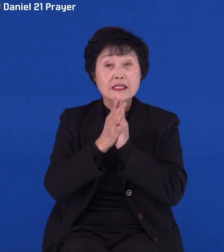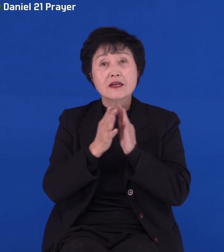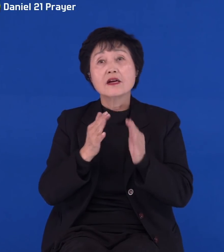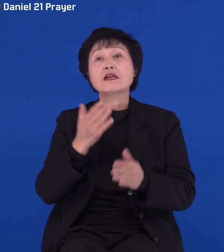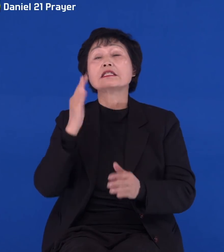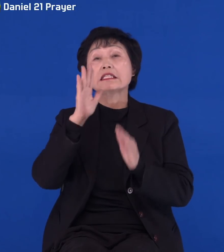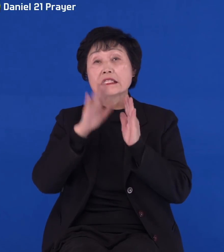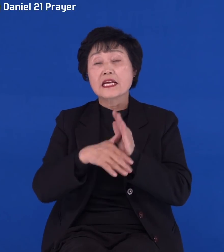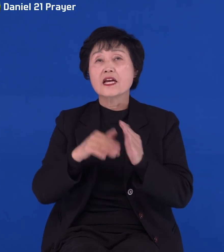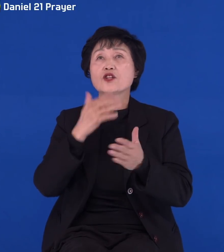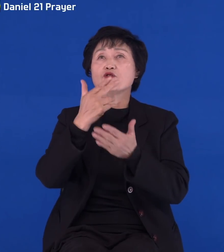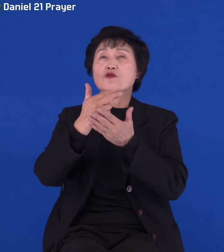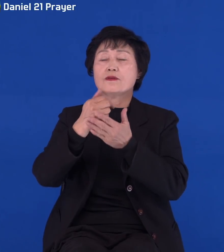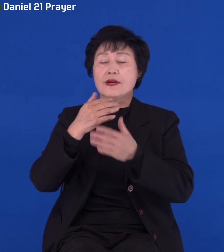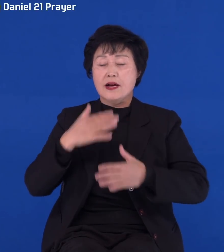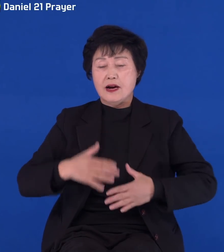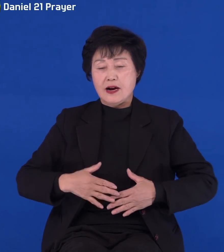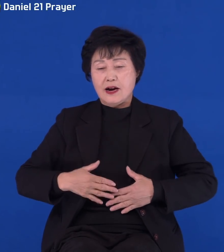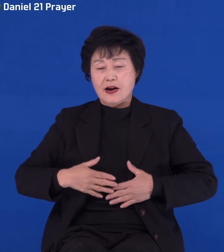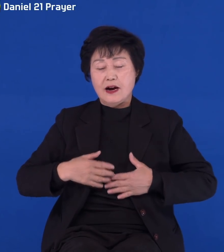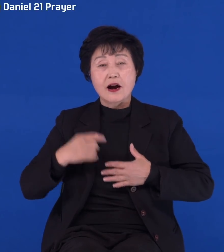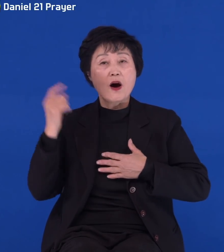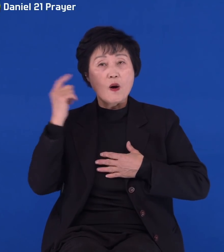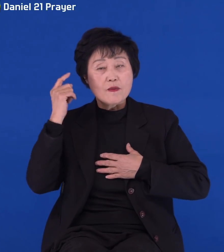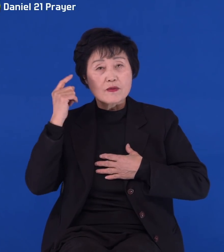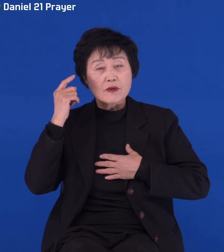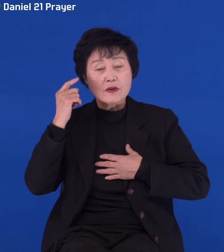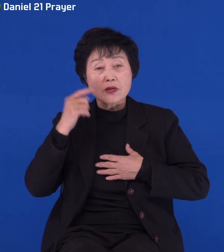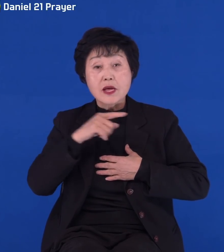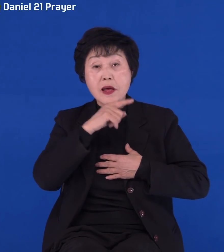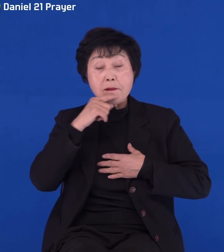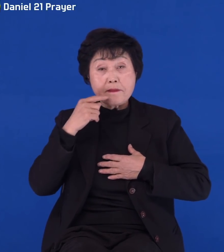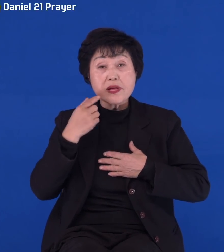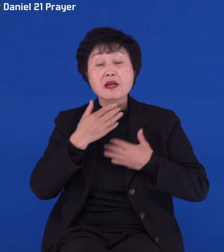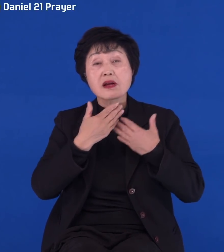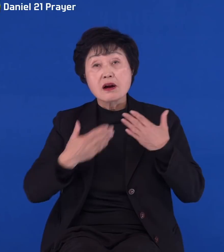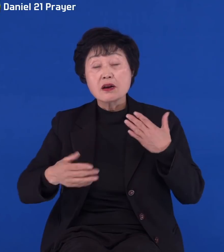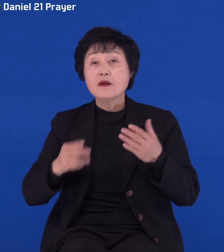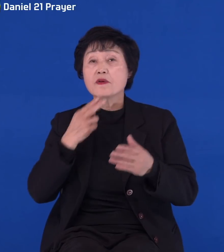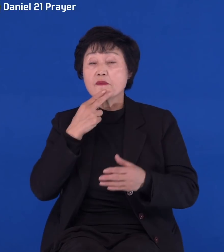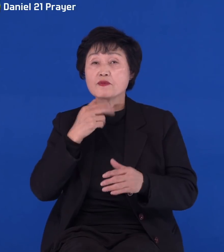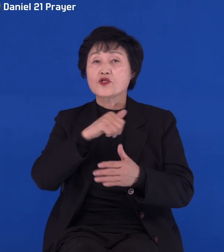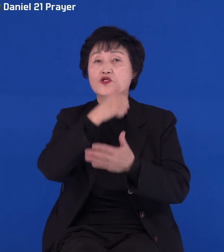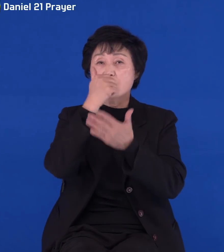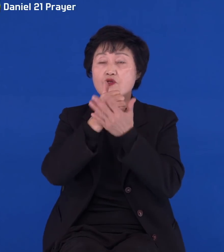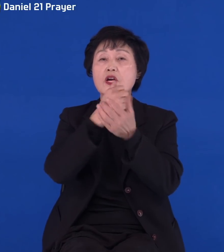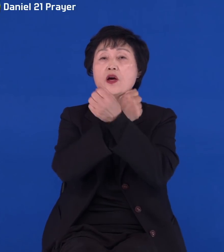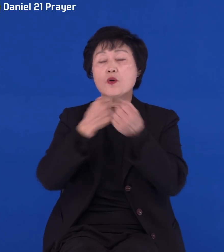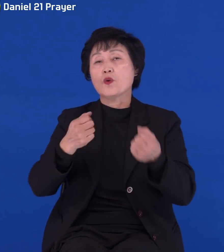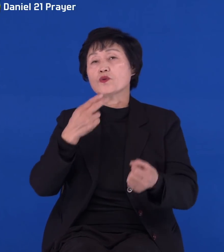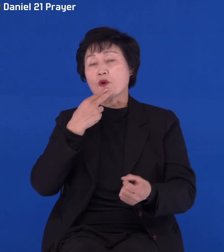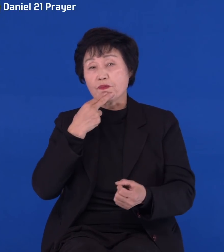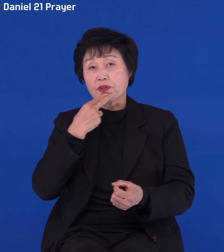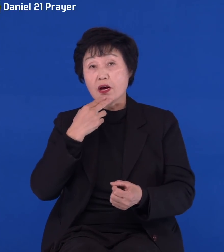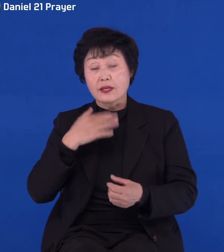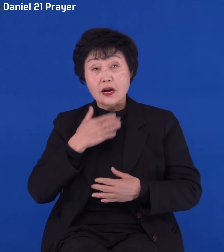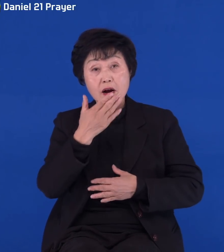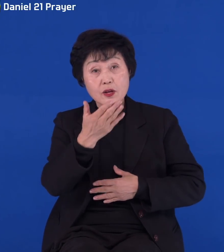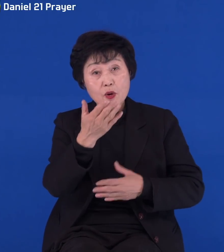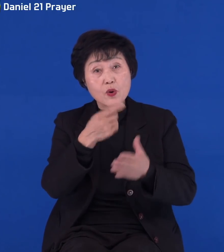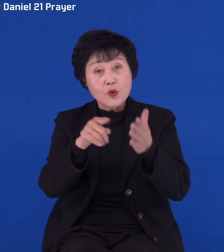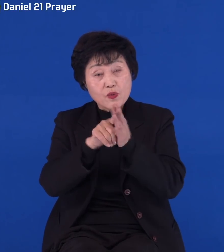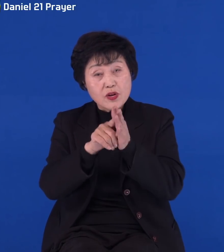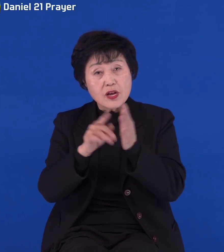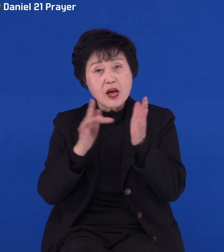음성이 들렸습니다. 피 흘림이 없이는 죄사함이 없다. 내가 너를 위해서 예수를 주지 않았니?